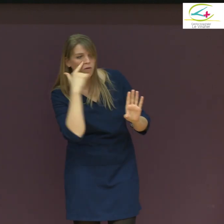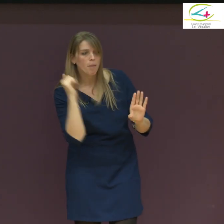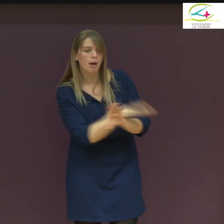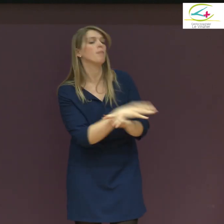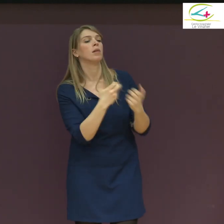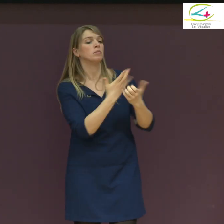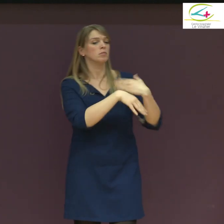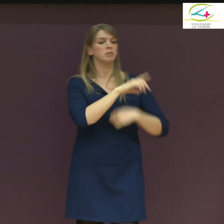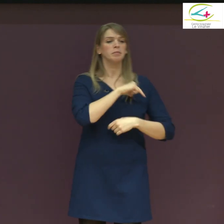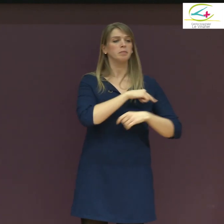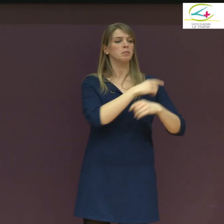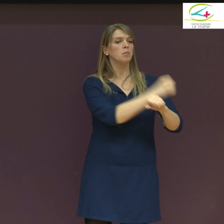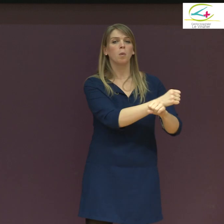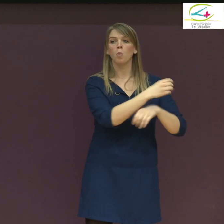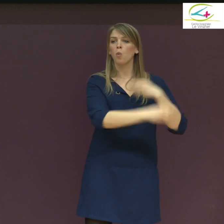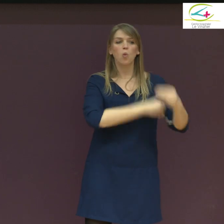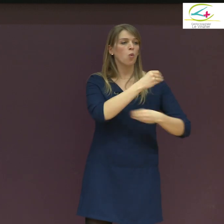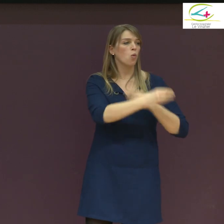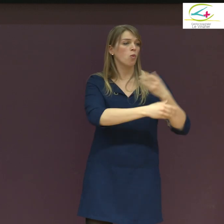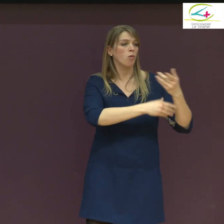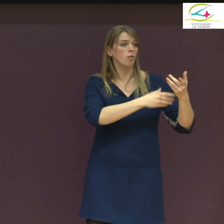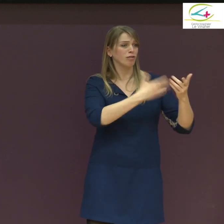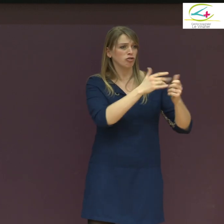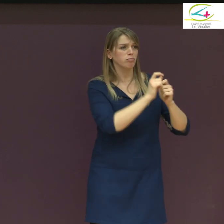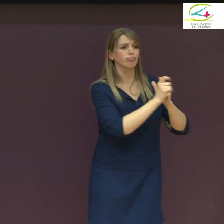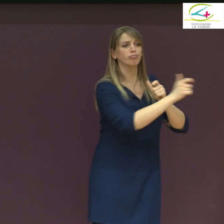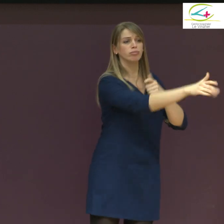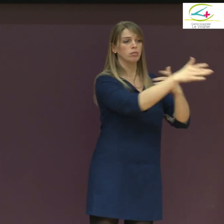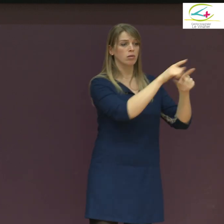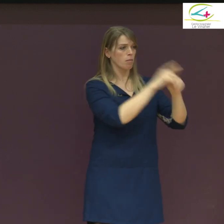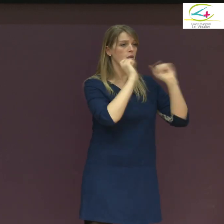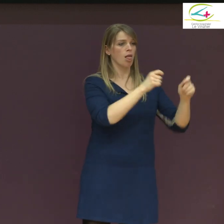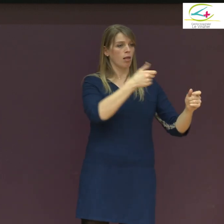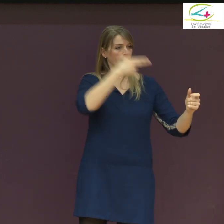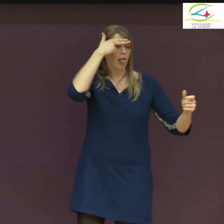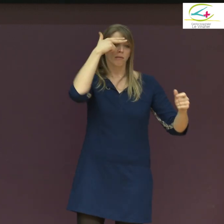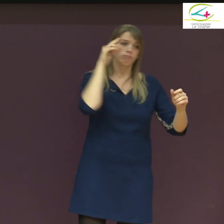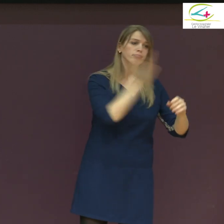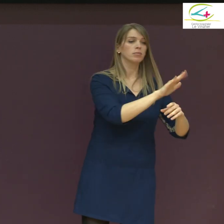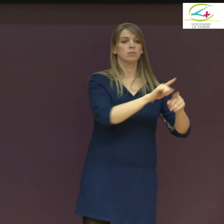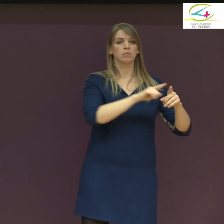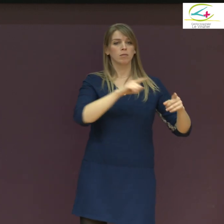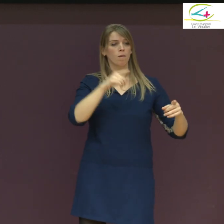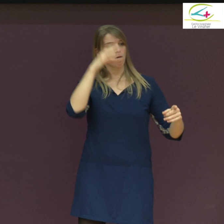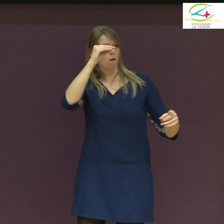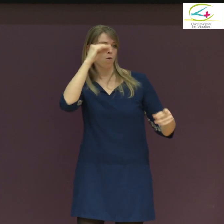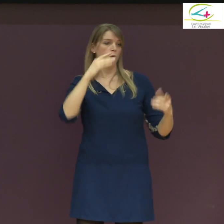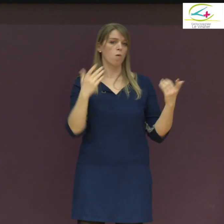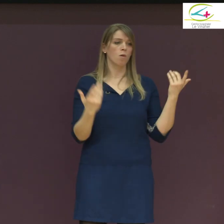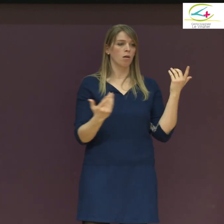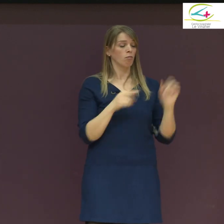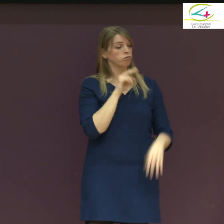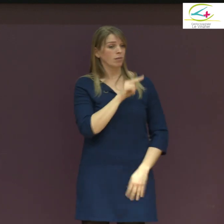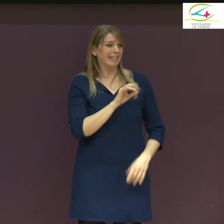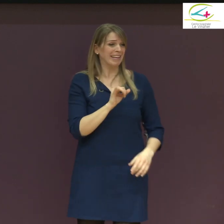ou dans des, vous voyez, des filières où ils ont déjà été mis dans la délinquance, c'est très difficile de qu'il y ait quelqu'un qui se dise « mais peut-être que ce